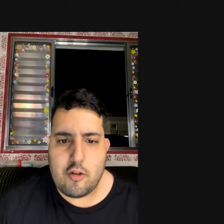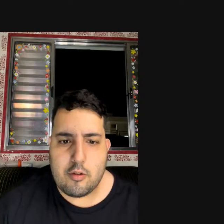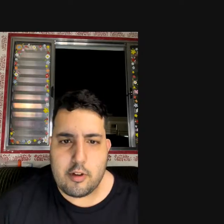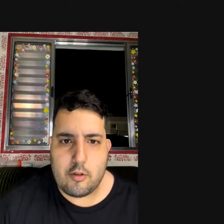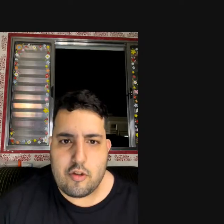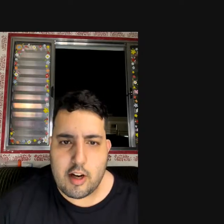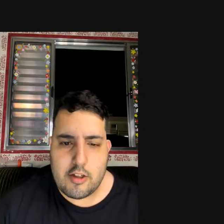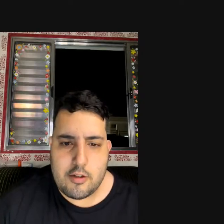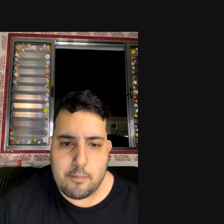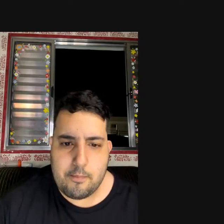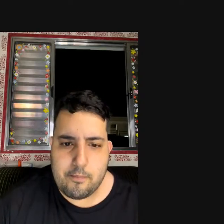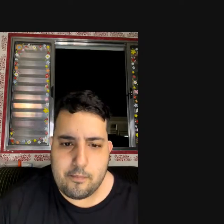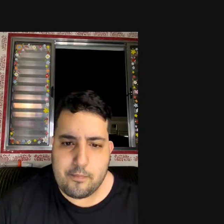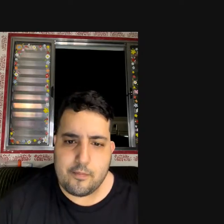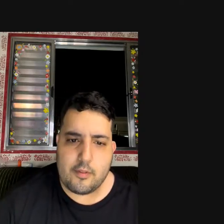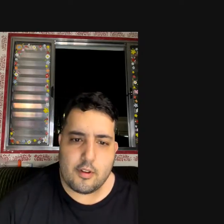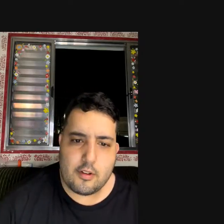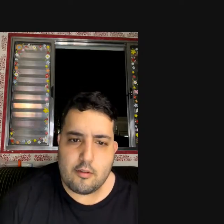Mandei de novo aí no chat.